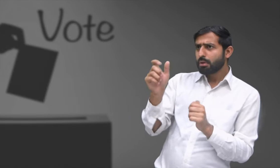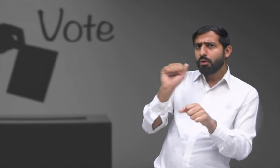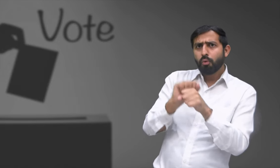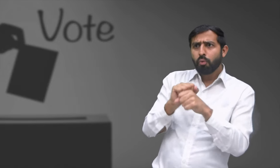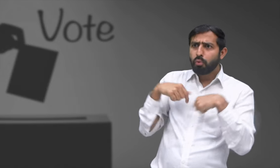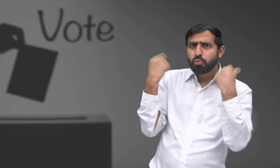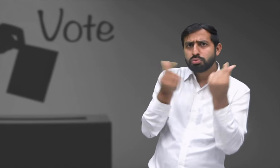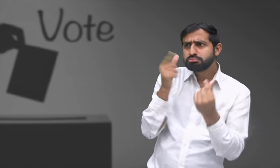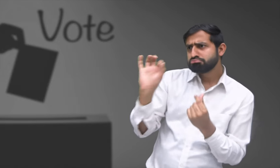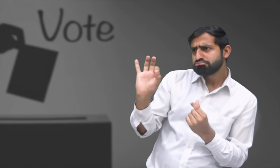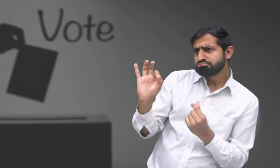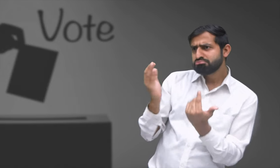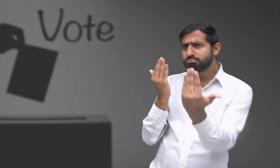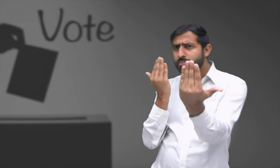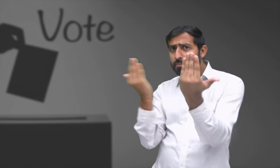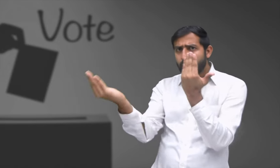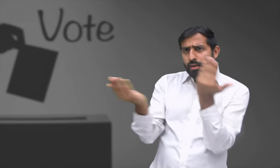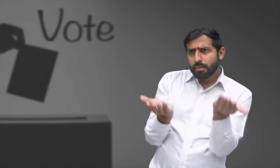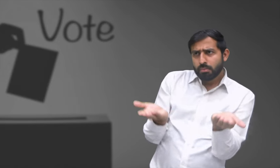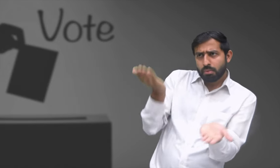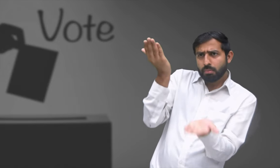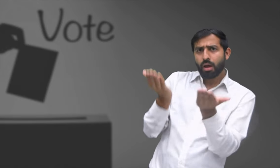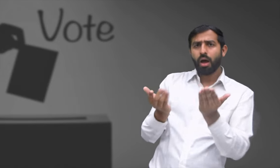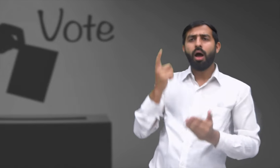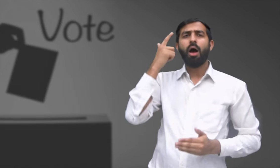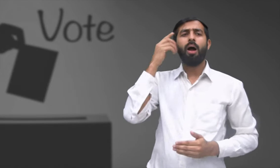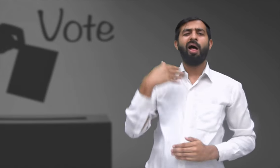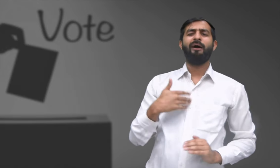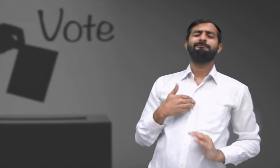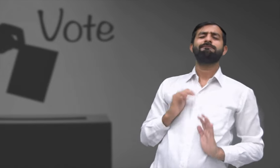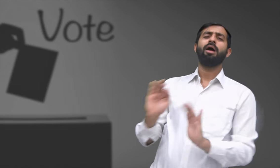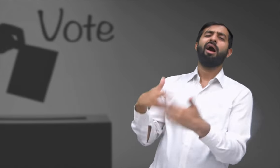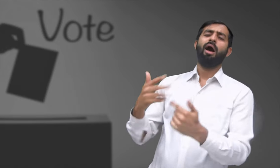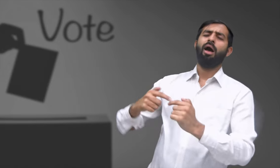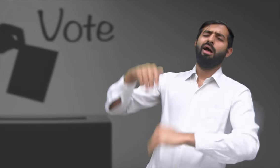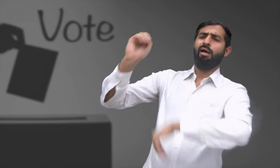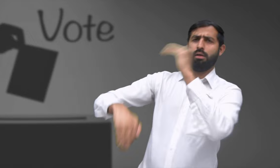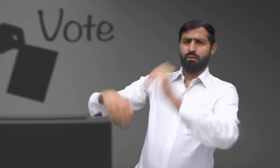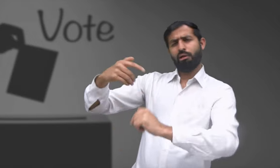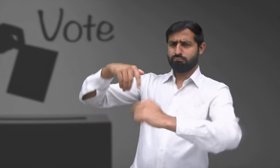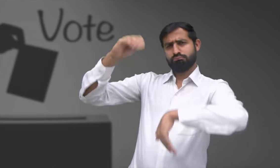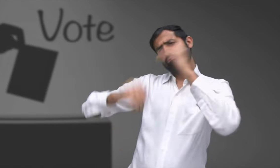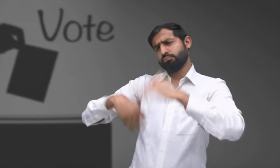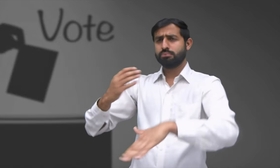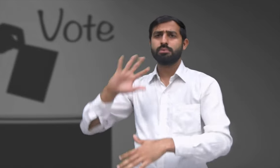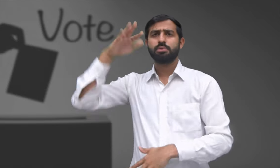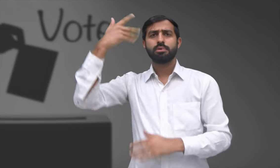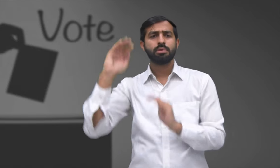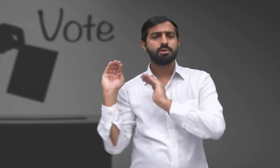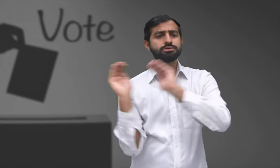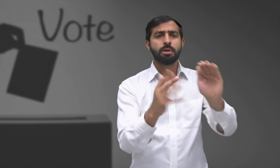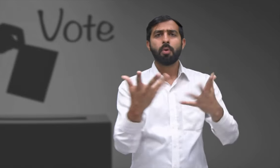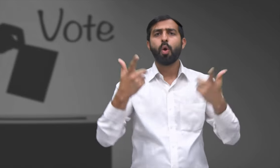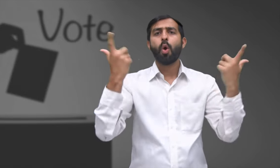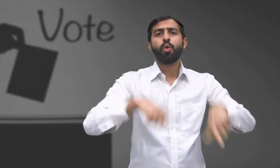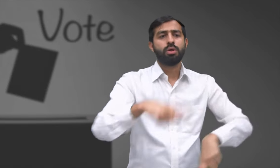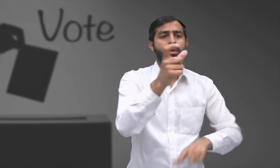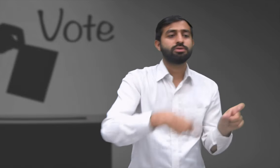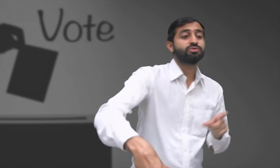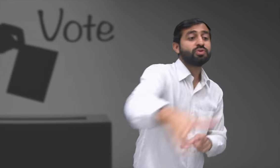पूर्ण जानकारी लेने के पश्चात एवं सोच विचार कर कर ही दें यदि ऐसा नहीं करते हैं तो आने वाले समय